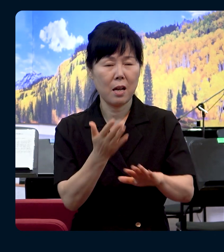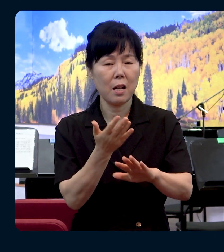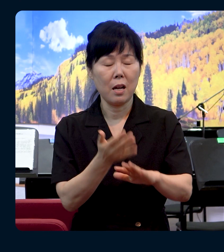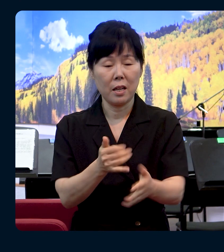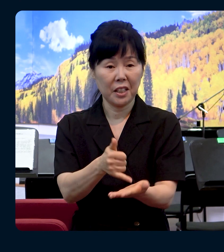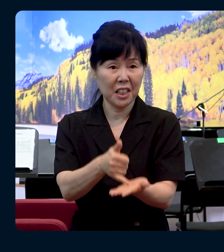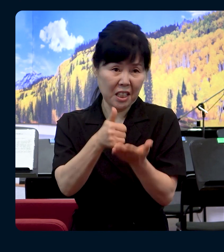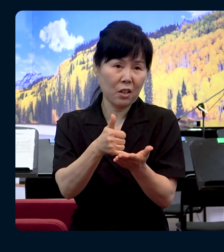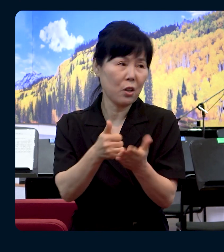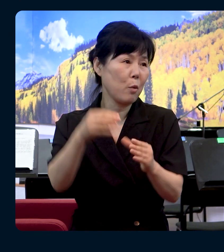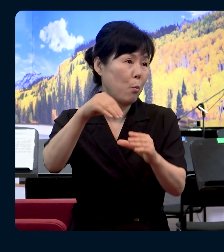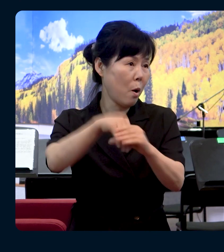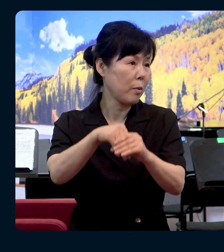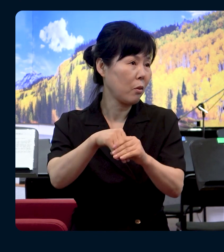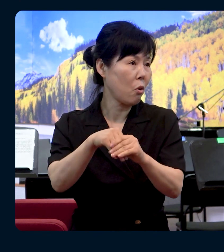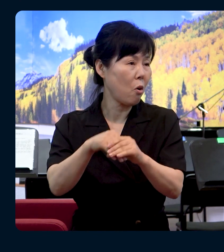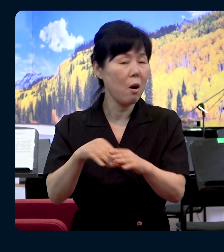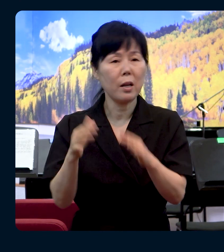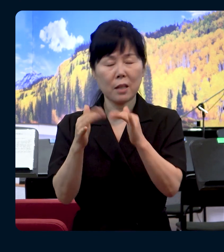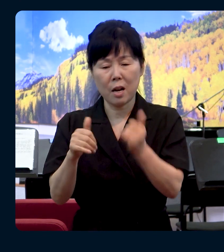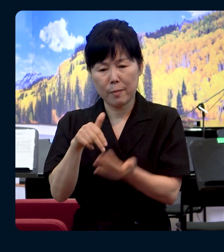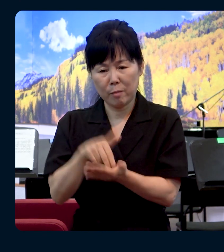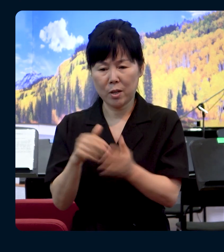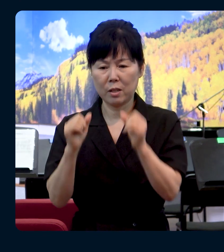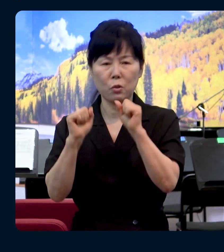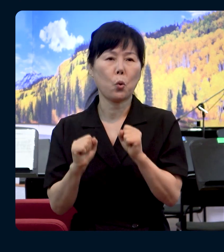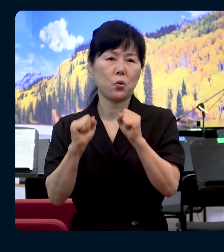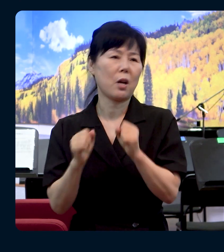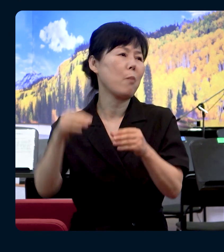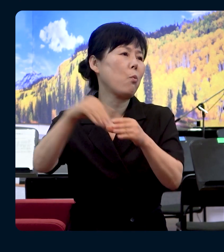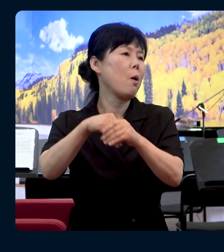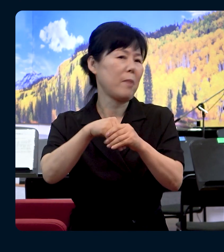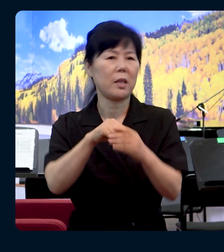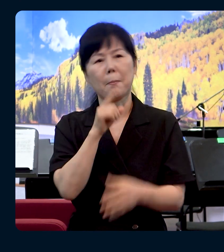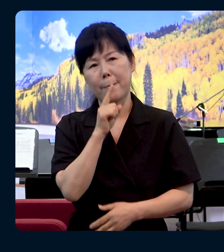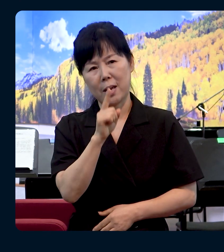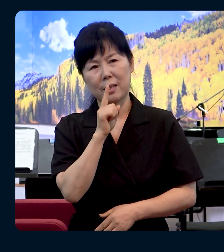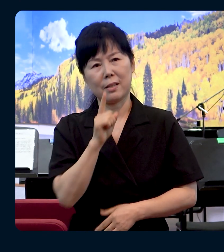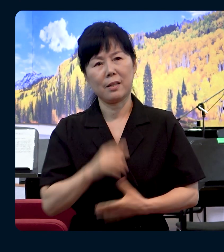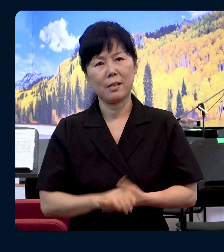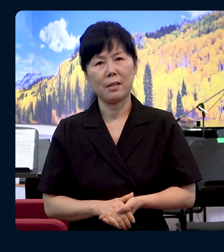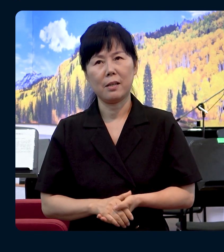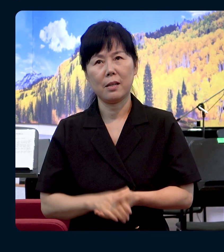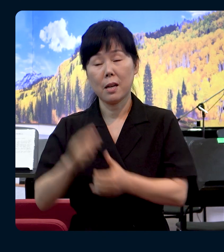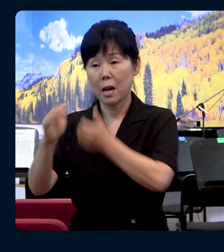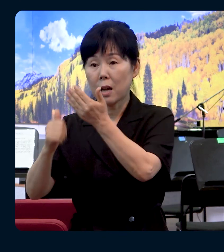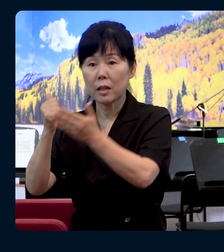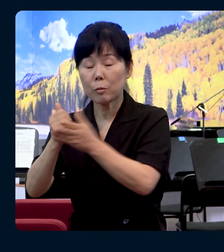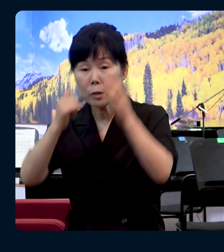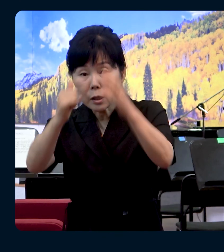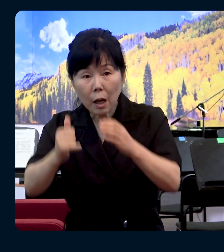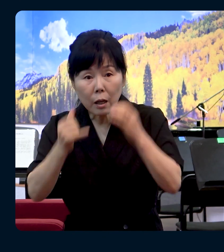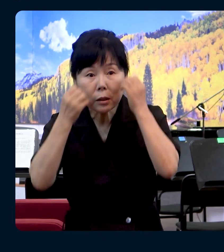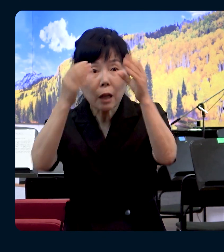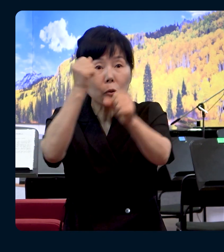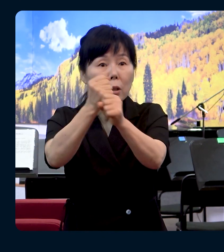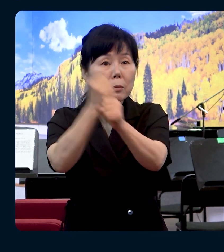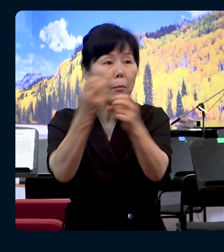힘이 담겨져 있는 정말 가공할 만한 그런 것입니다. 여러분, 하나님이 세상을 어떻게 창조하셨나요?